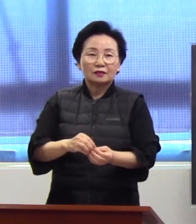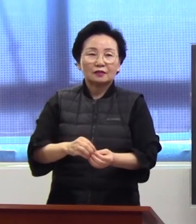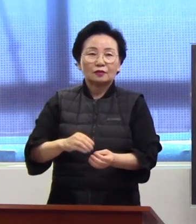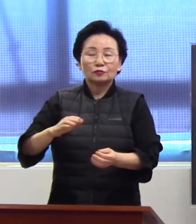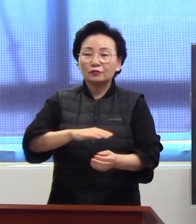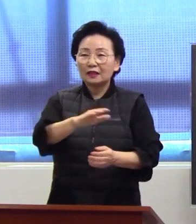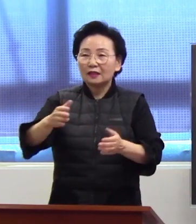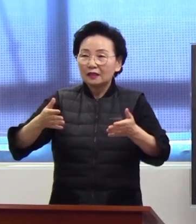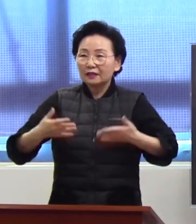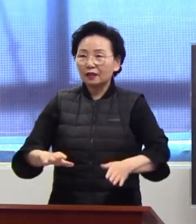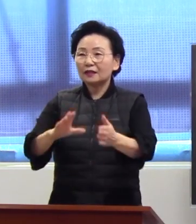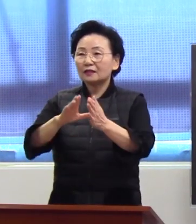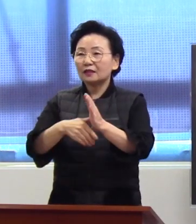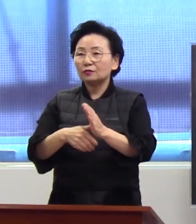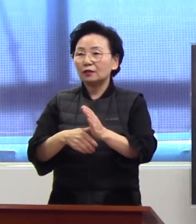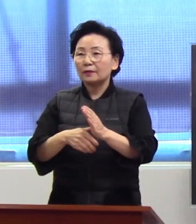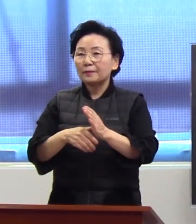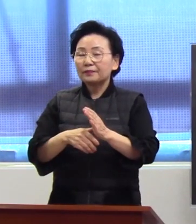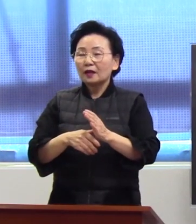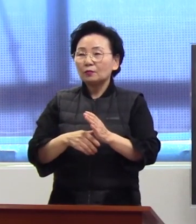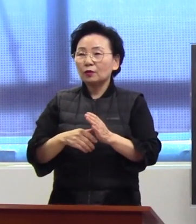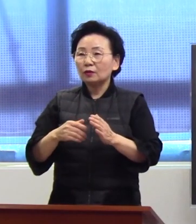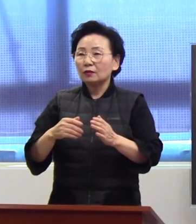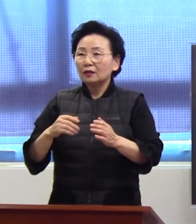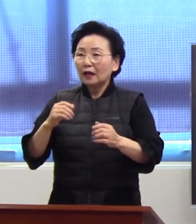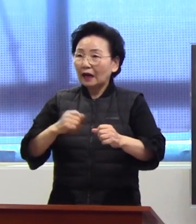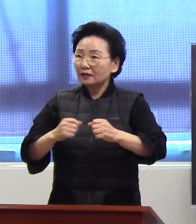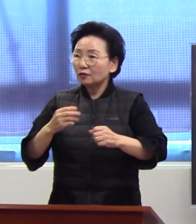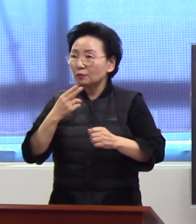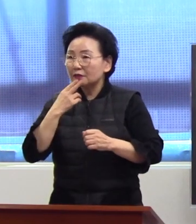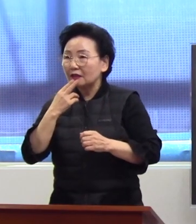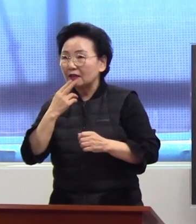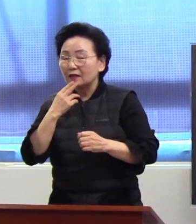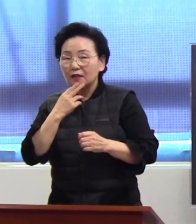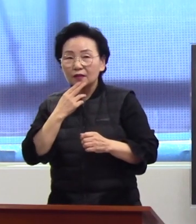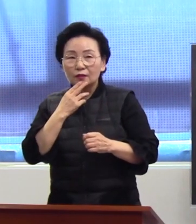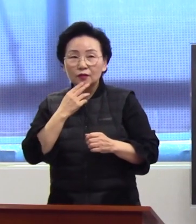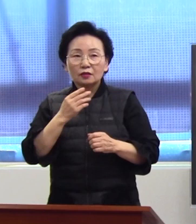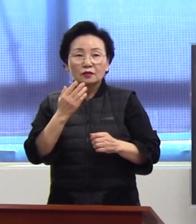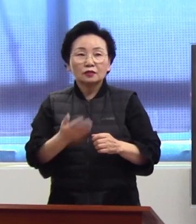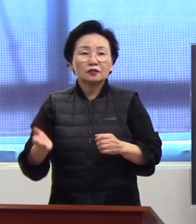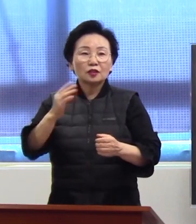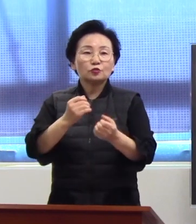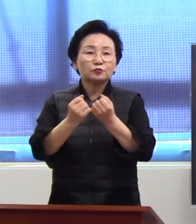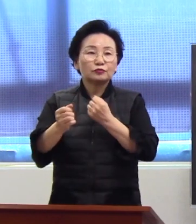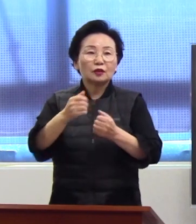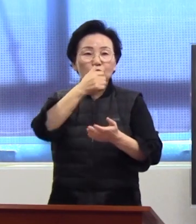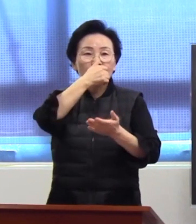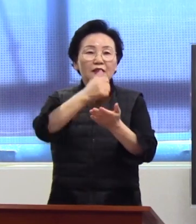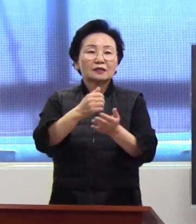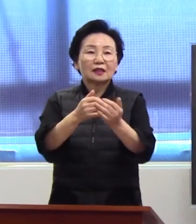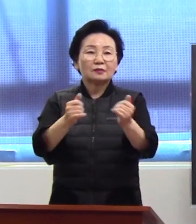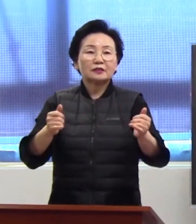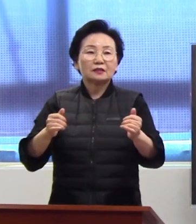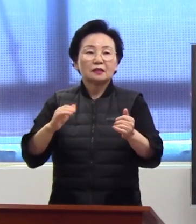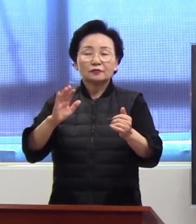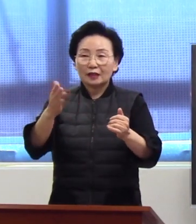거예요. 우리가 태어날 때도 뭐 한 일 없잖아. 그런데도 불구하고 죄 사람이